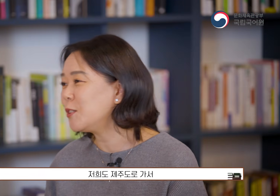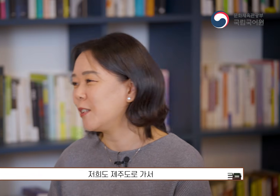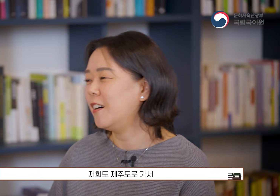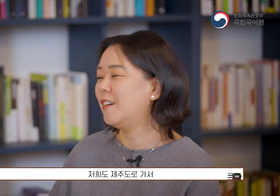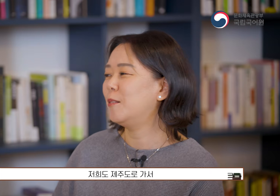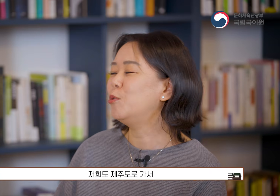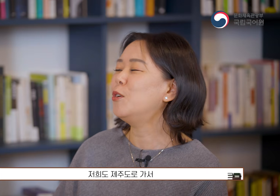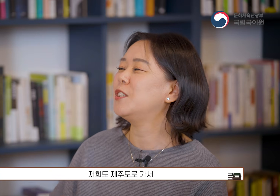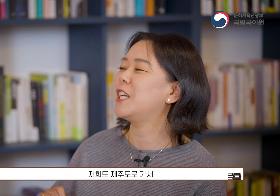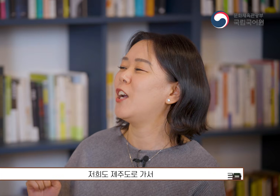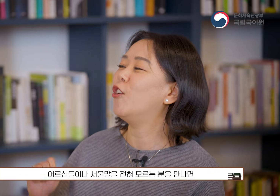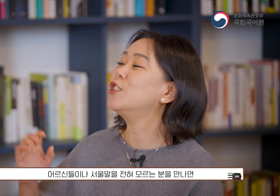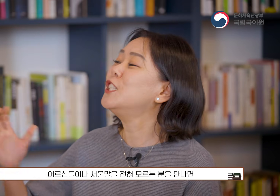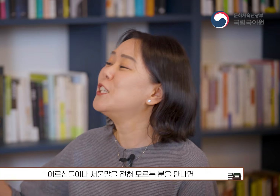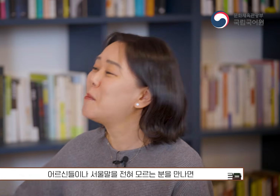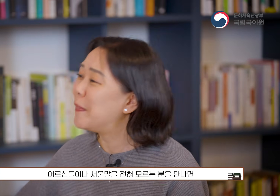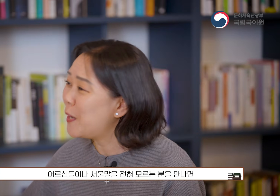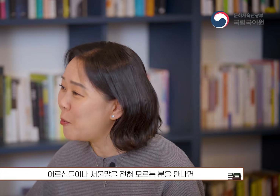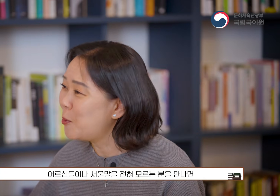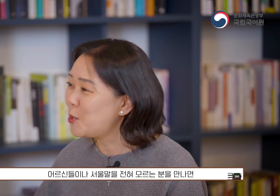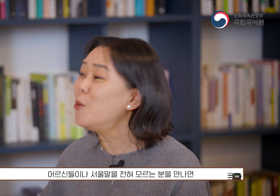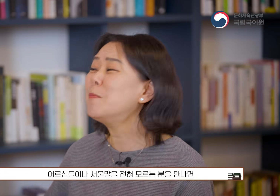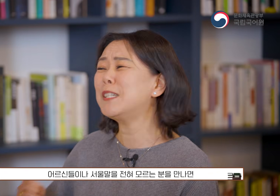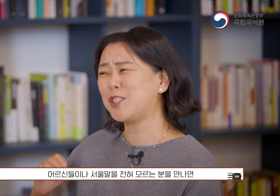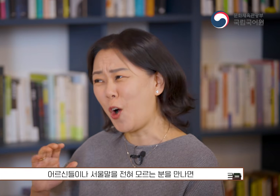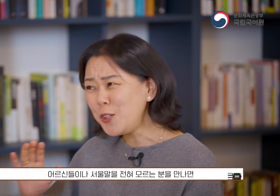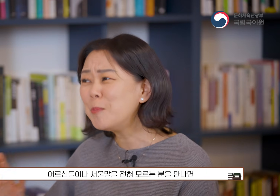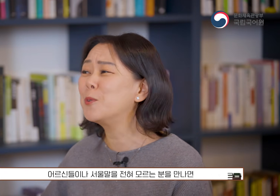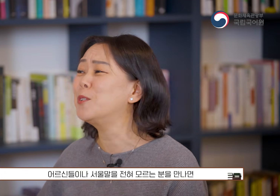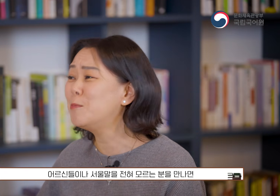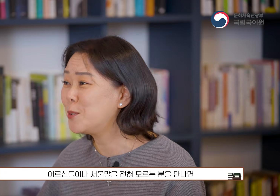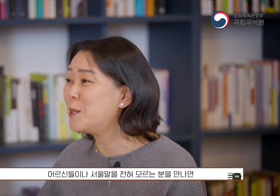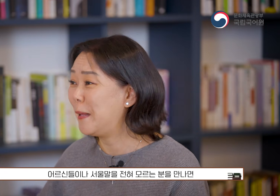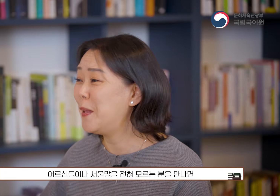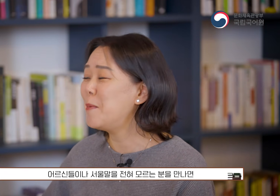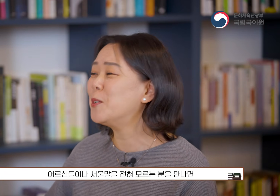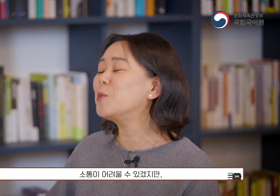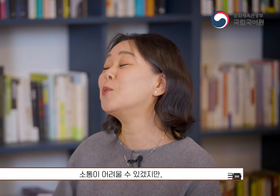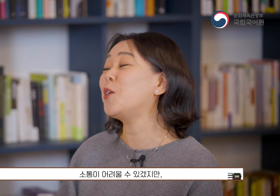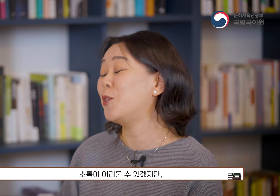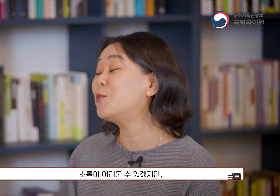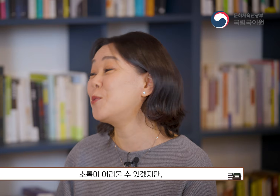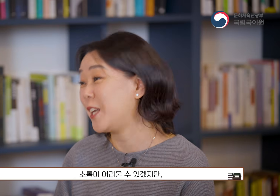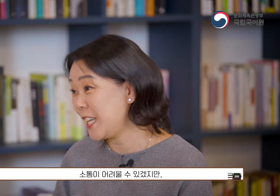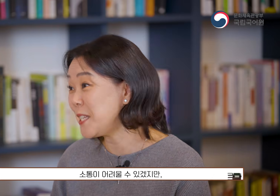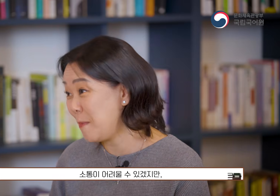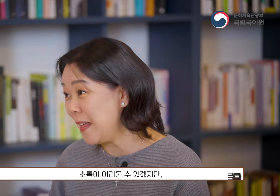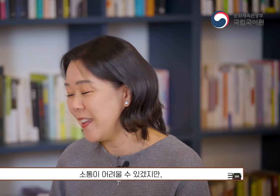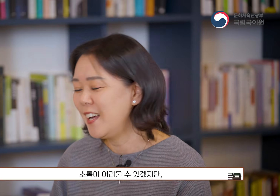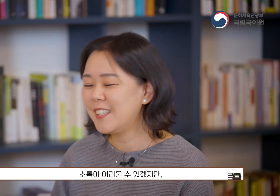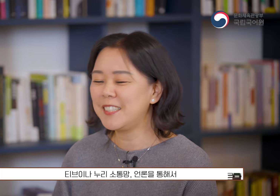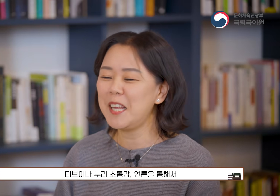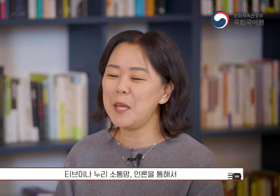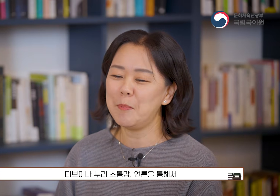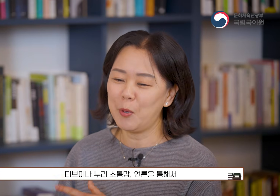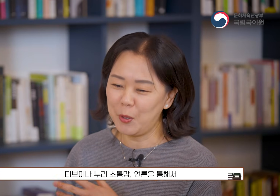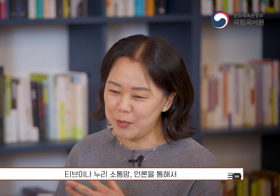네. 물론 이제 어르신들을 만나고 서울말을 전혀 모르는 분을 만나면 소통이 어려울 수 있겠지만 근데 뭐